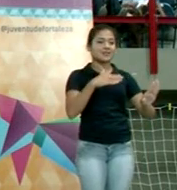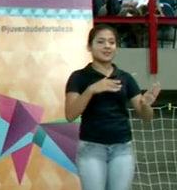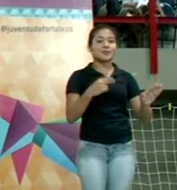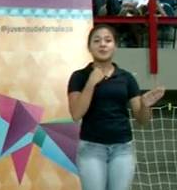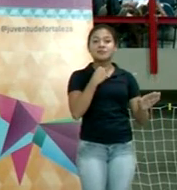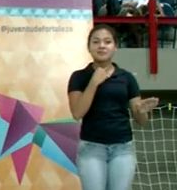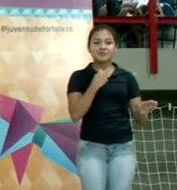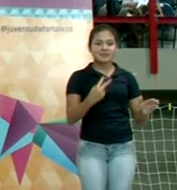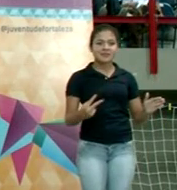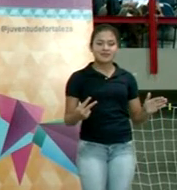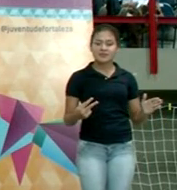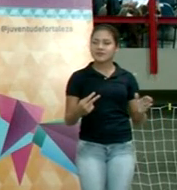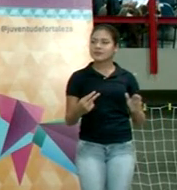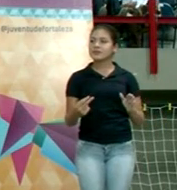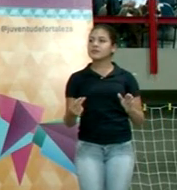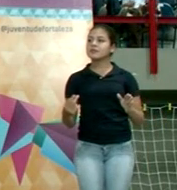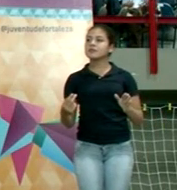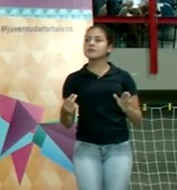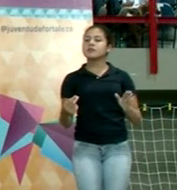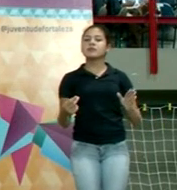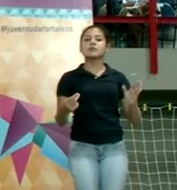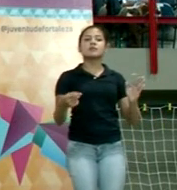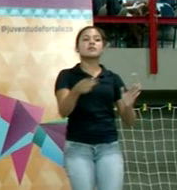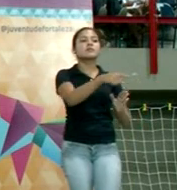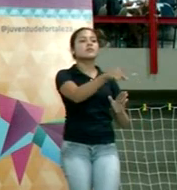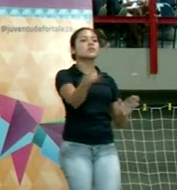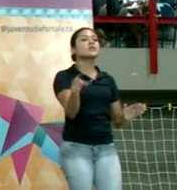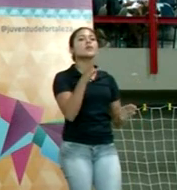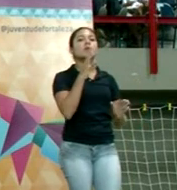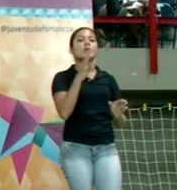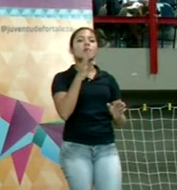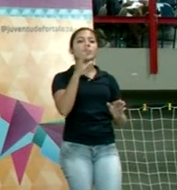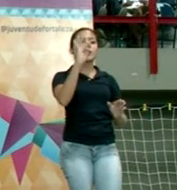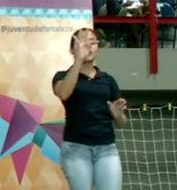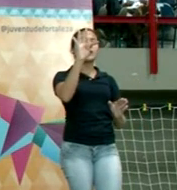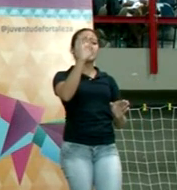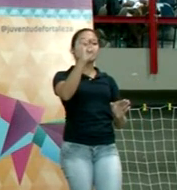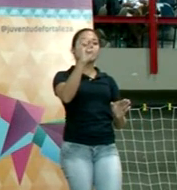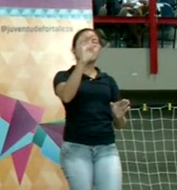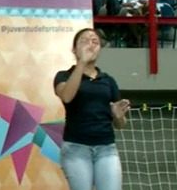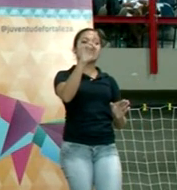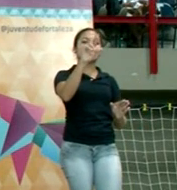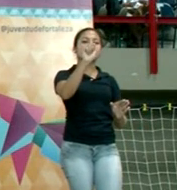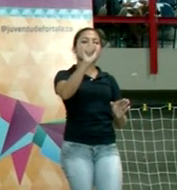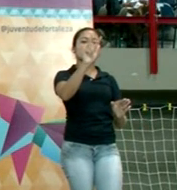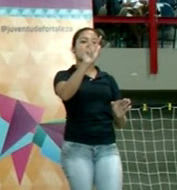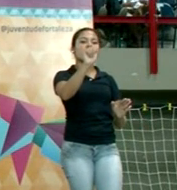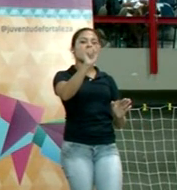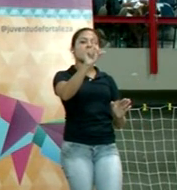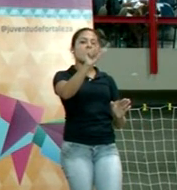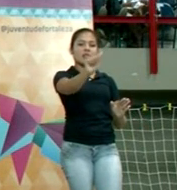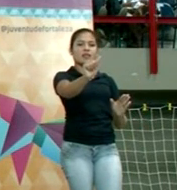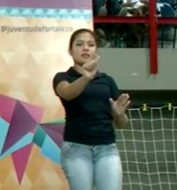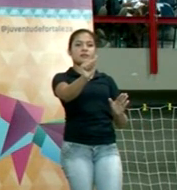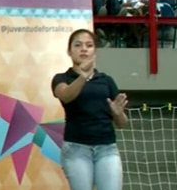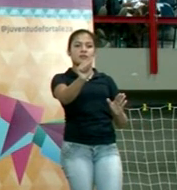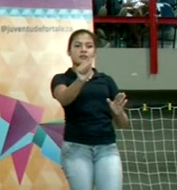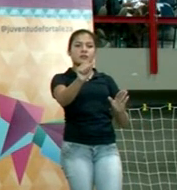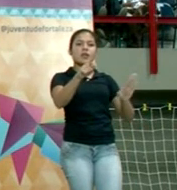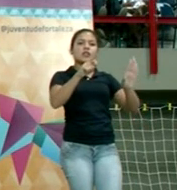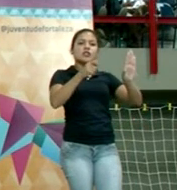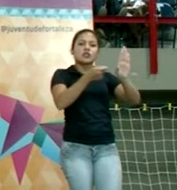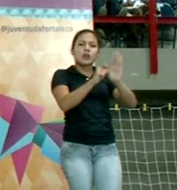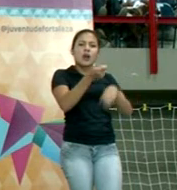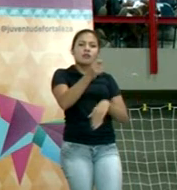mundo conhece, mas não sei, vou arriscar. Vocês conhecem aquela chave que chama tetravada, que é uma chave que tem uma